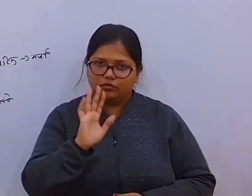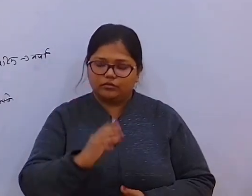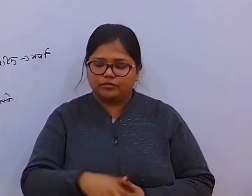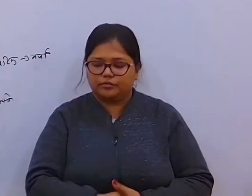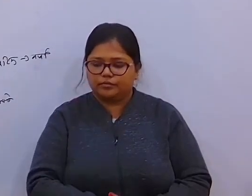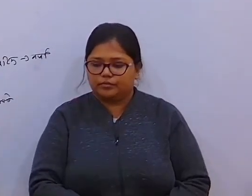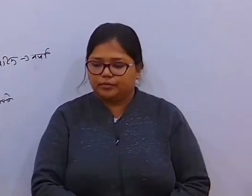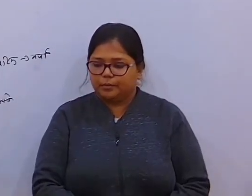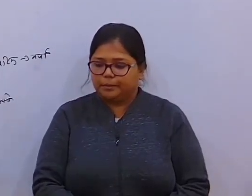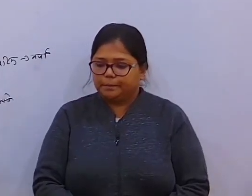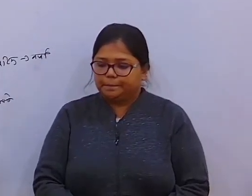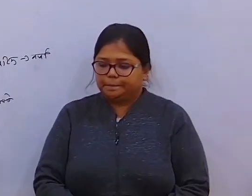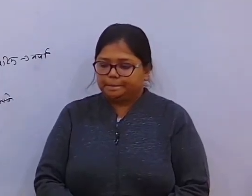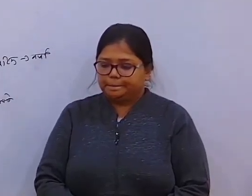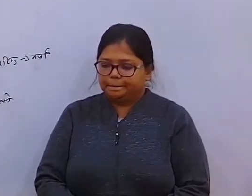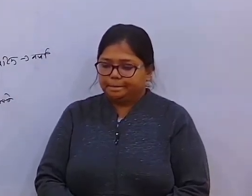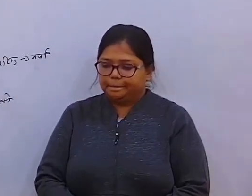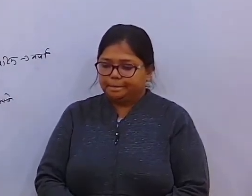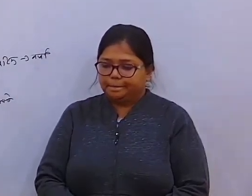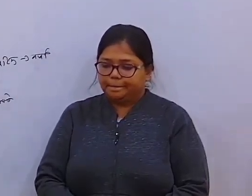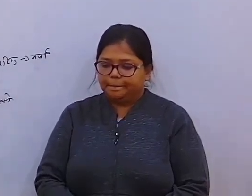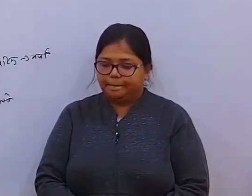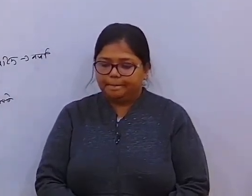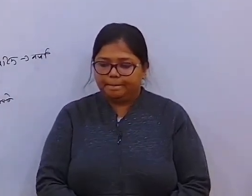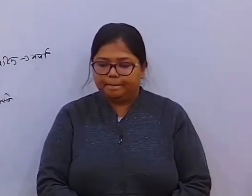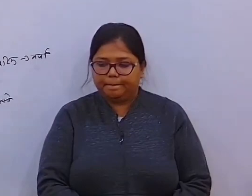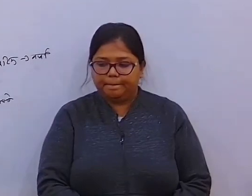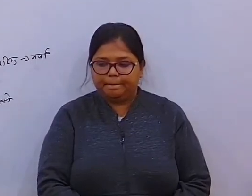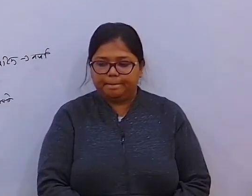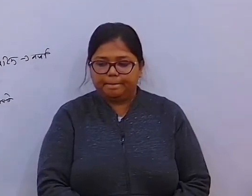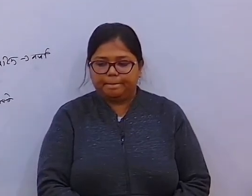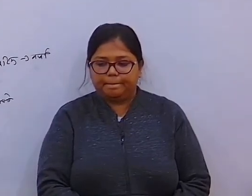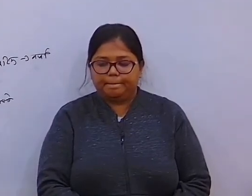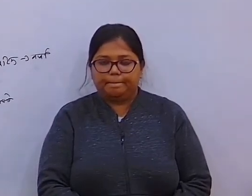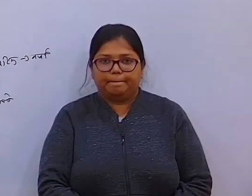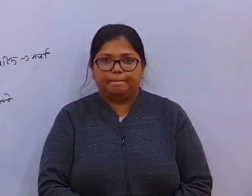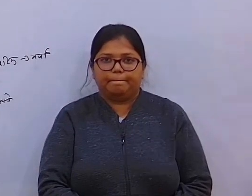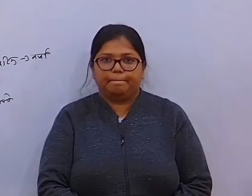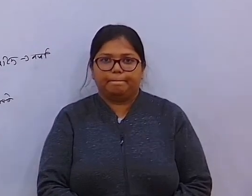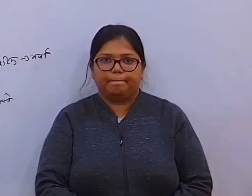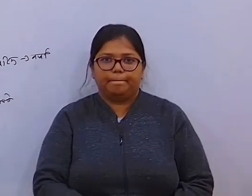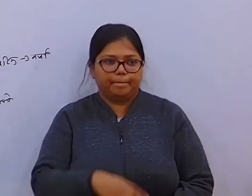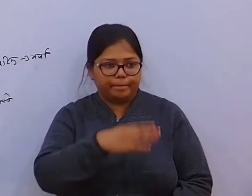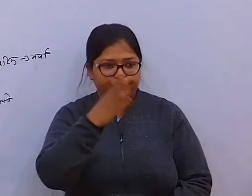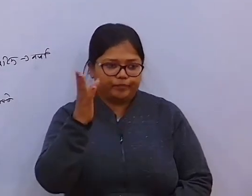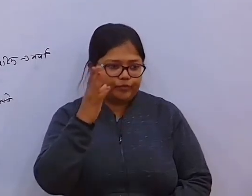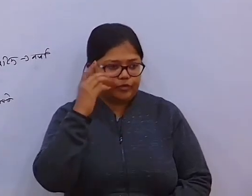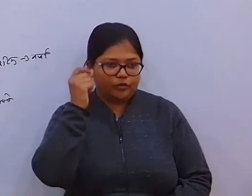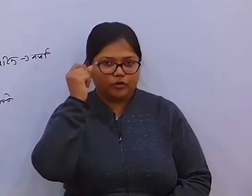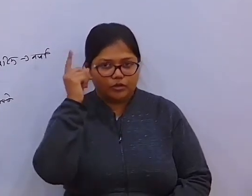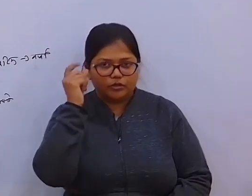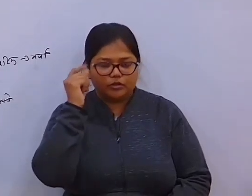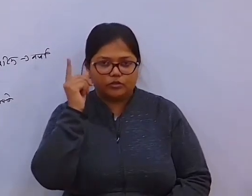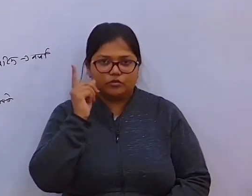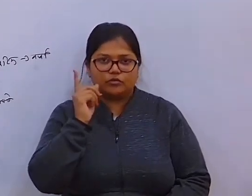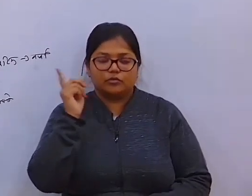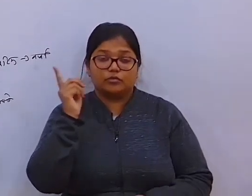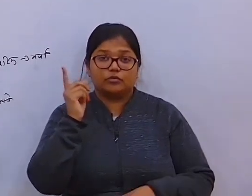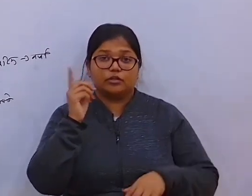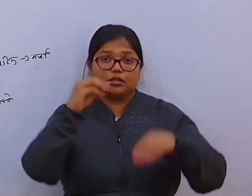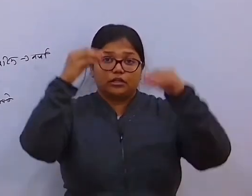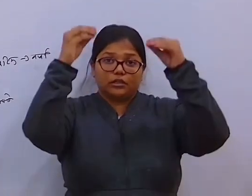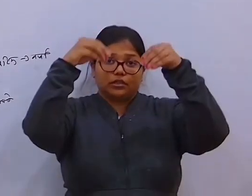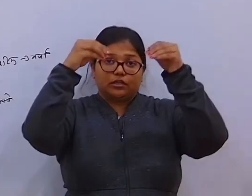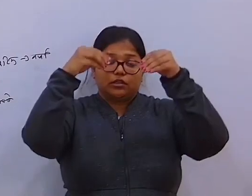ठीक है, समझ में आया कि ग्रीष्म ऋतु में भी पानी कैसे गिरता है, मतलब कैसे वर्षा होती है, और शीत